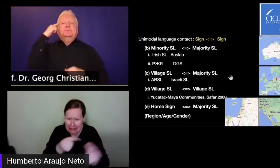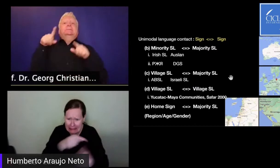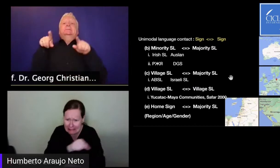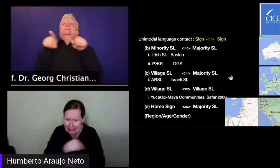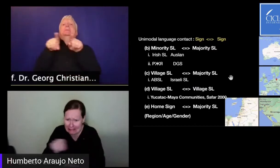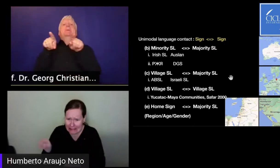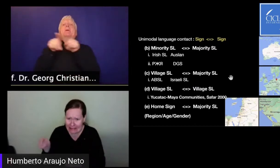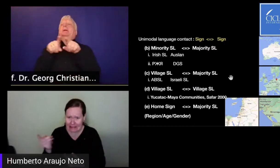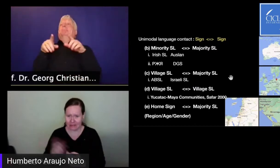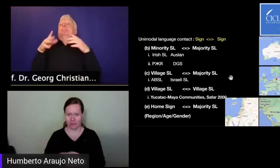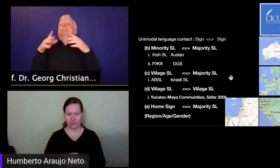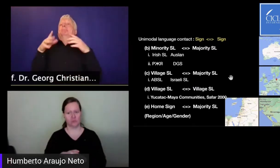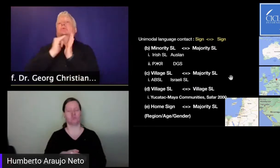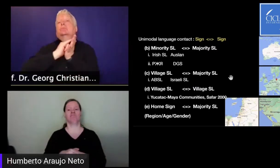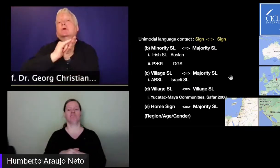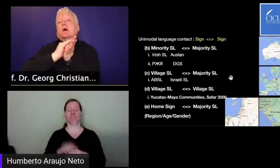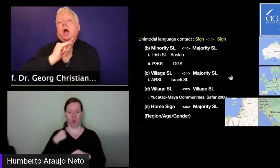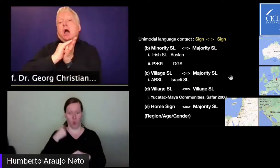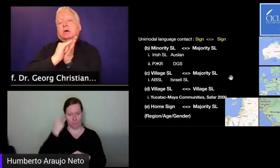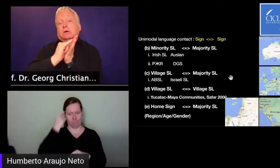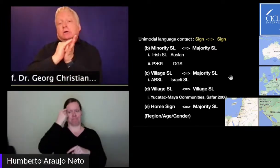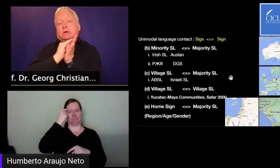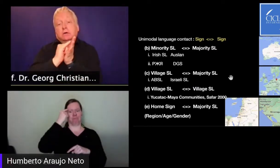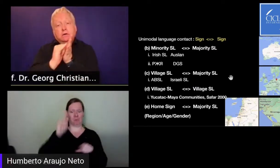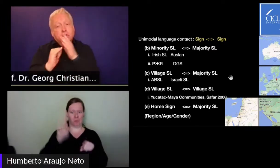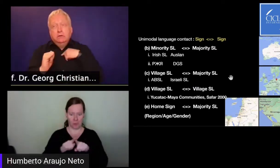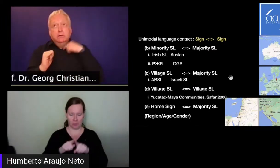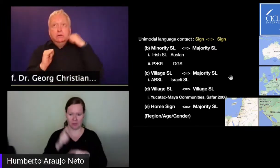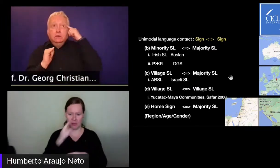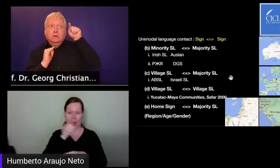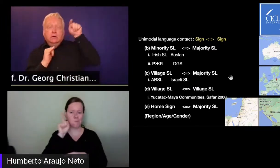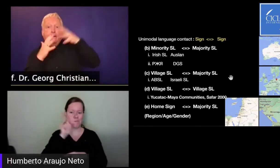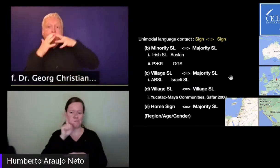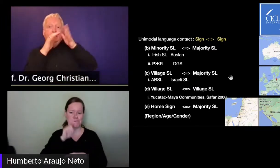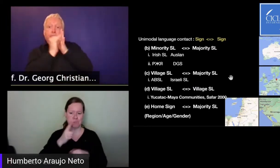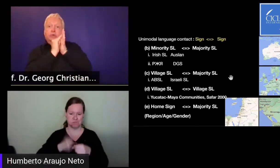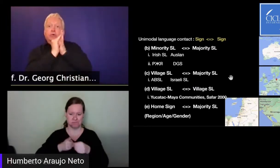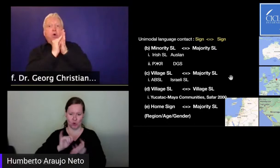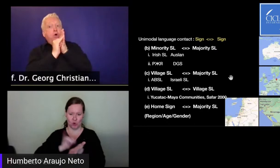manifestação completamente variável, né, entre esses usuários.